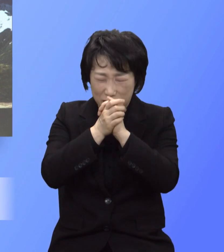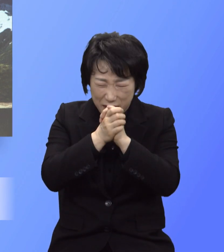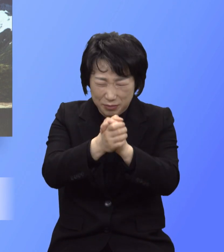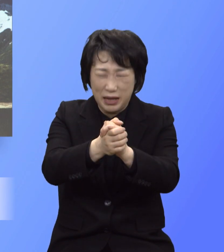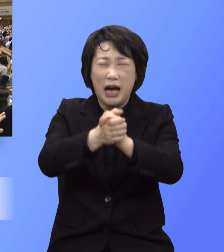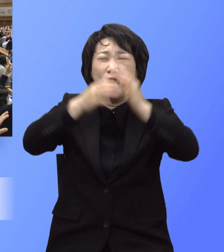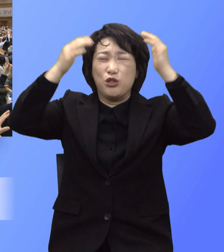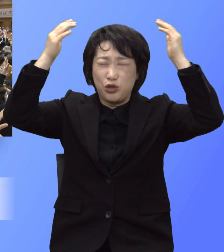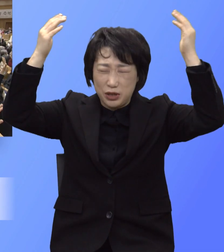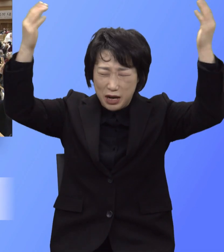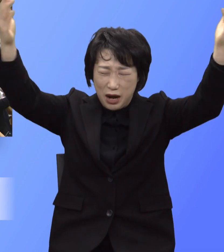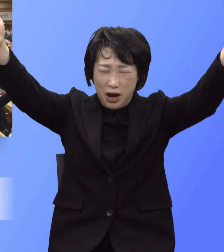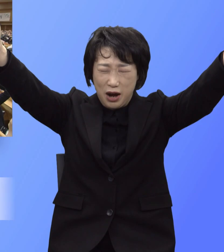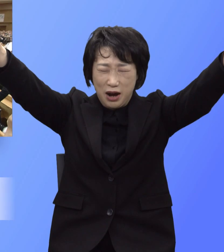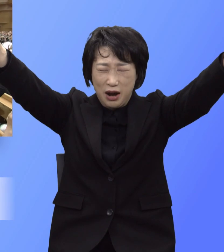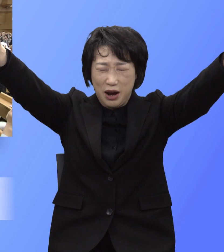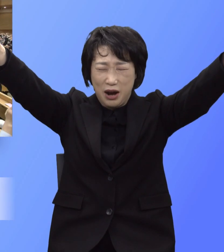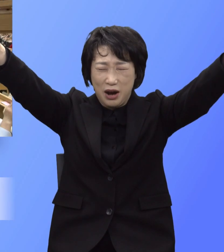기도하겠습니다. 주여,